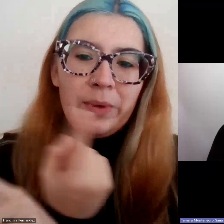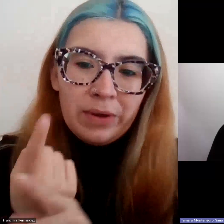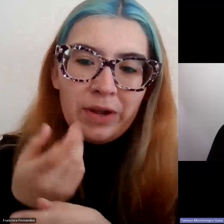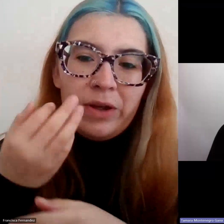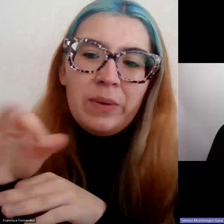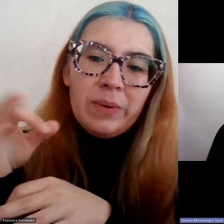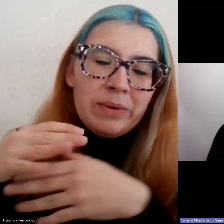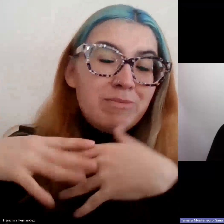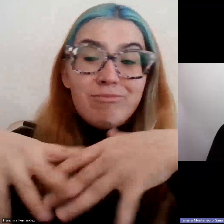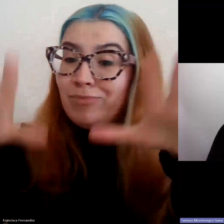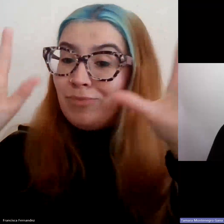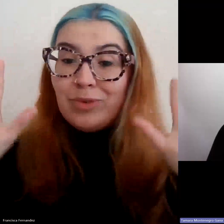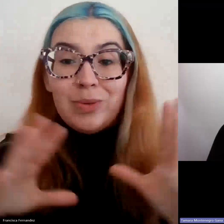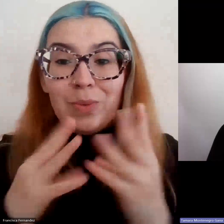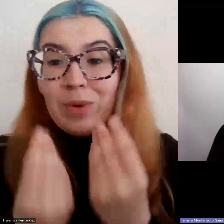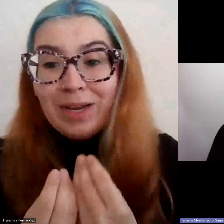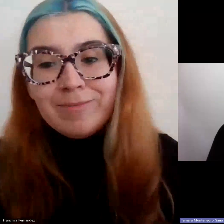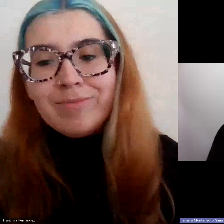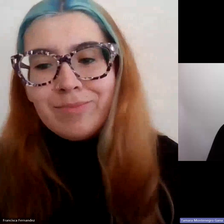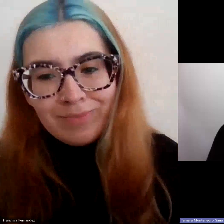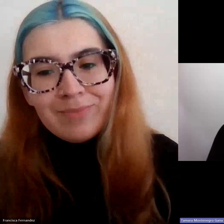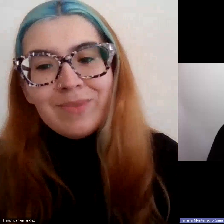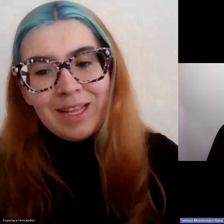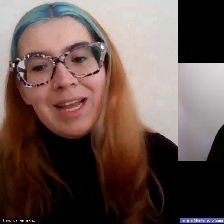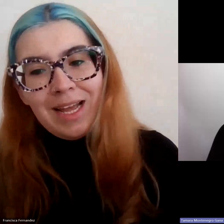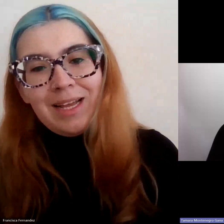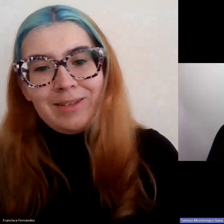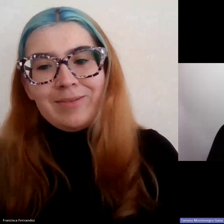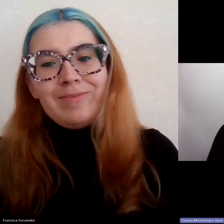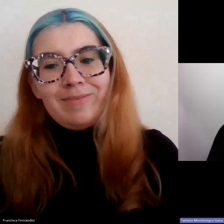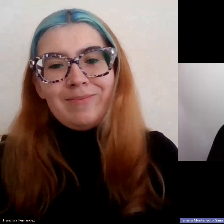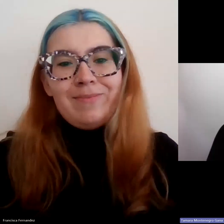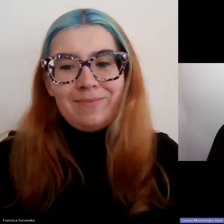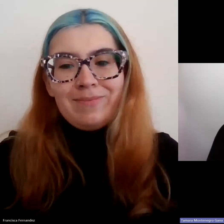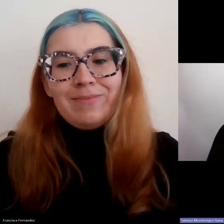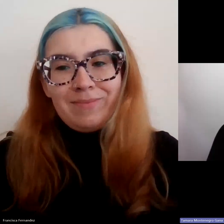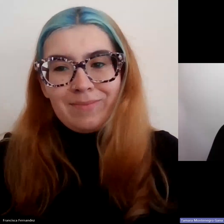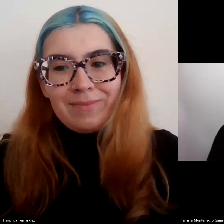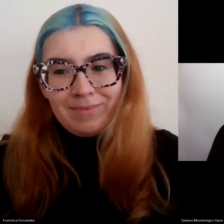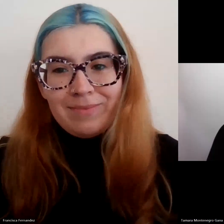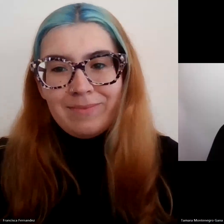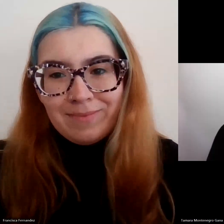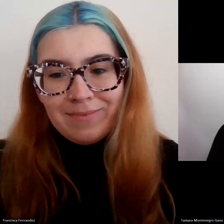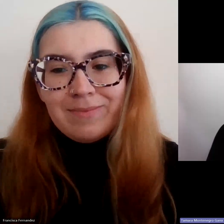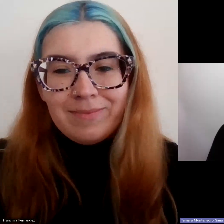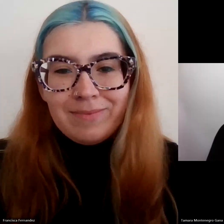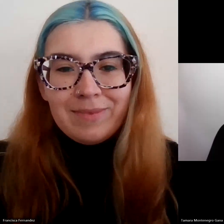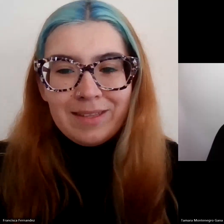materias, en las pruebas, en conversaciones con la mamá y el papá, en todo, siempre estamos ahí presentes.